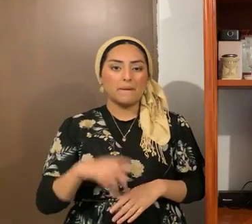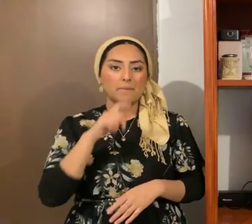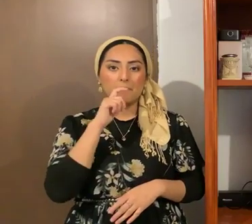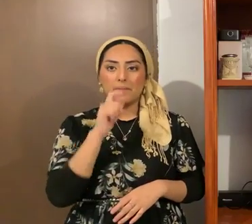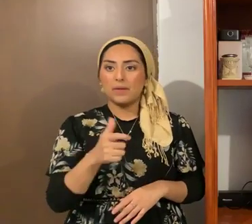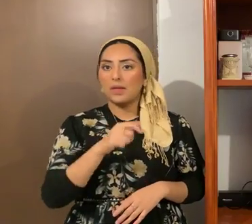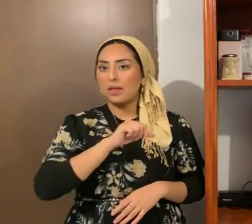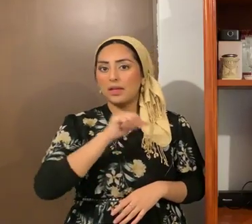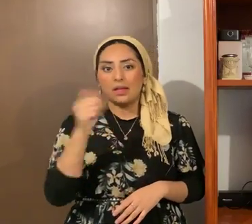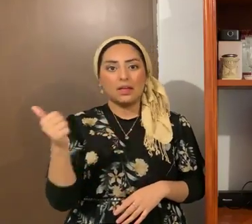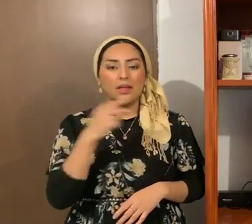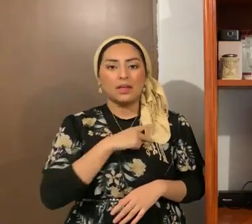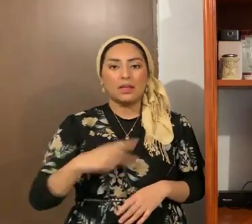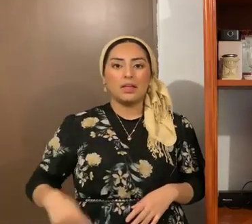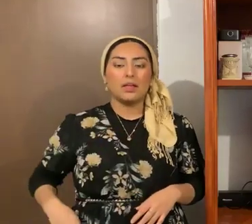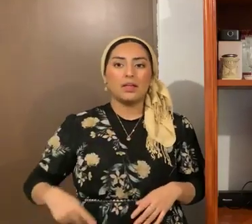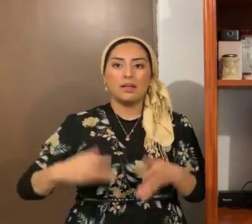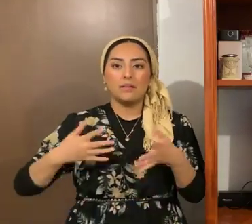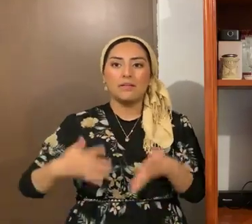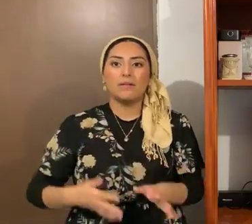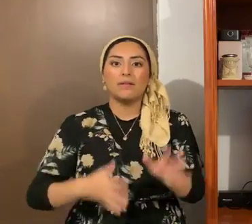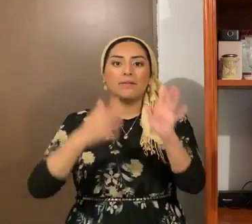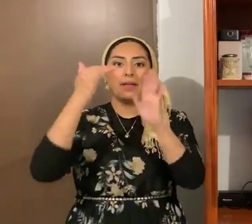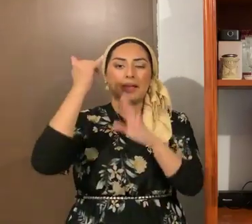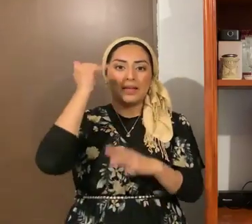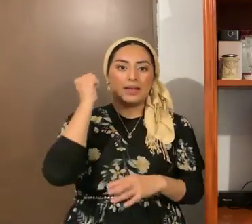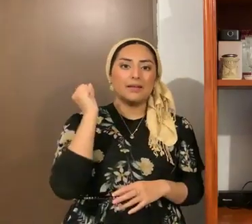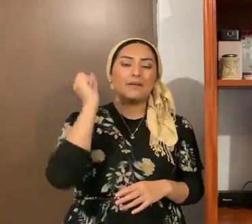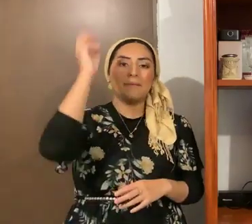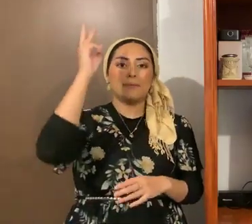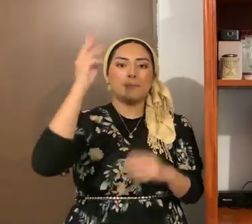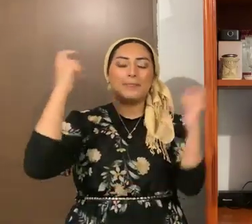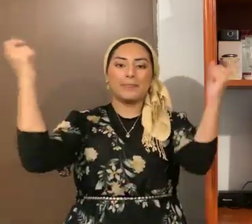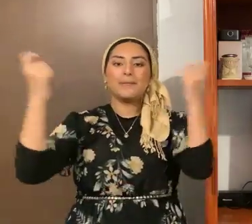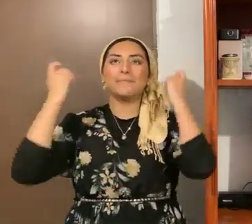necesidad de otro rey, adoramos a Yahshua HaMashiach y a él exaltamos.